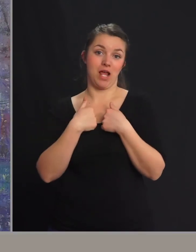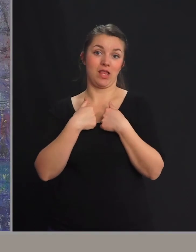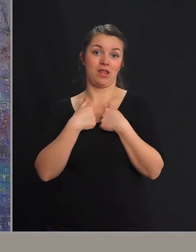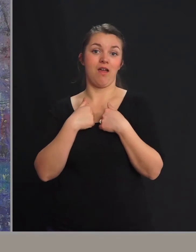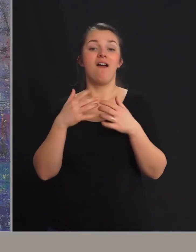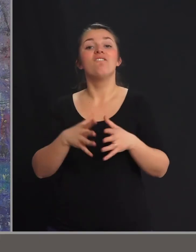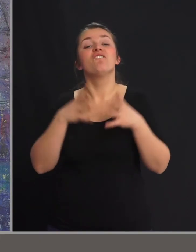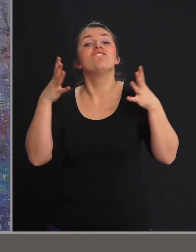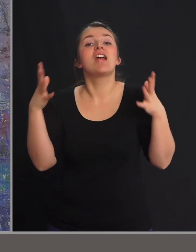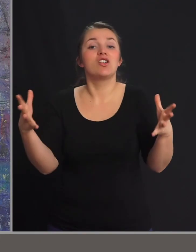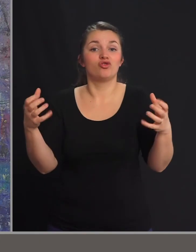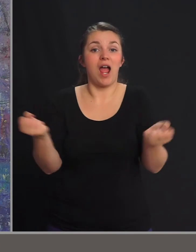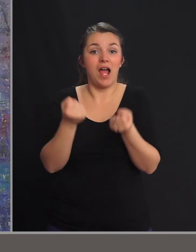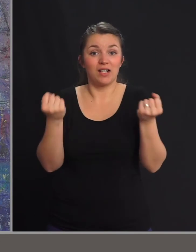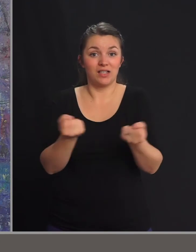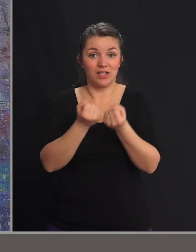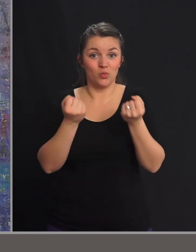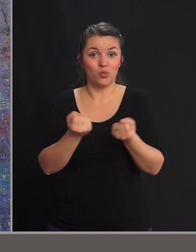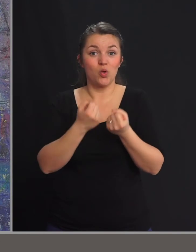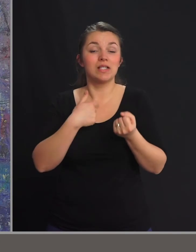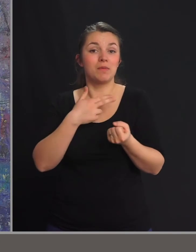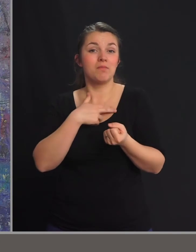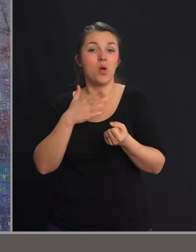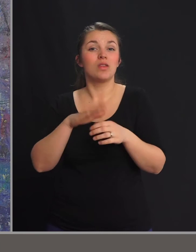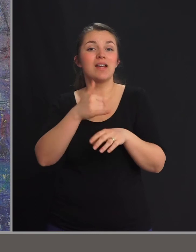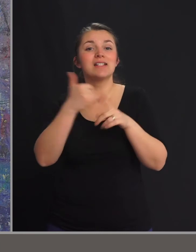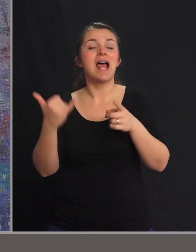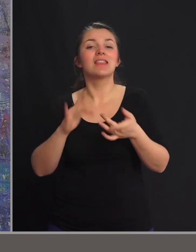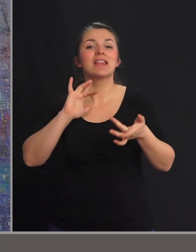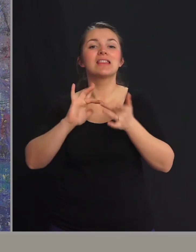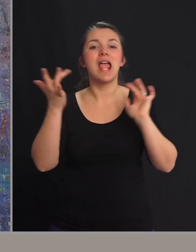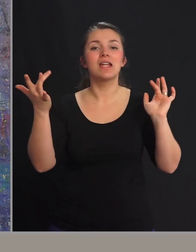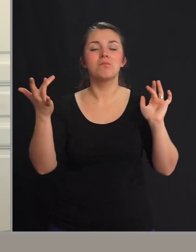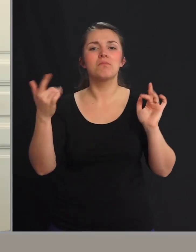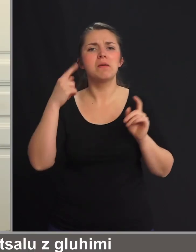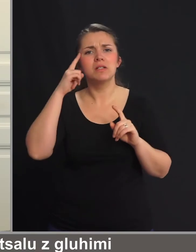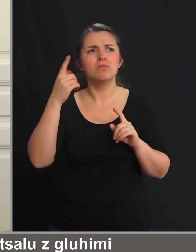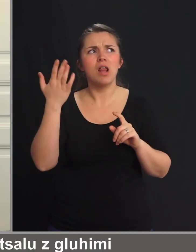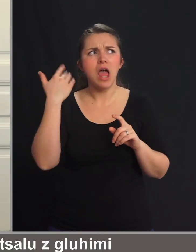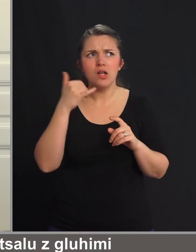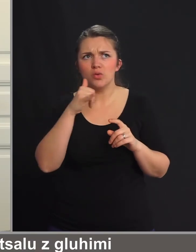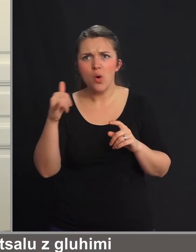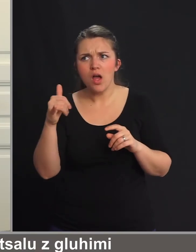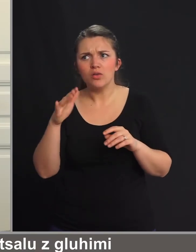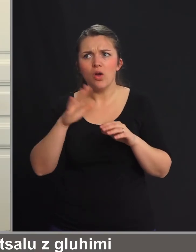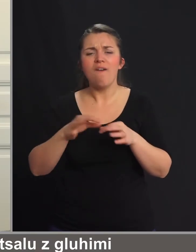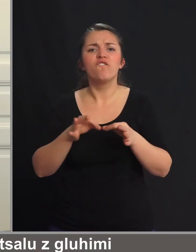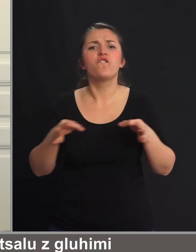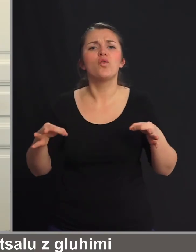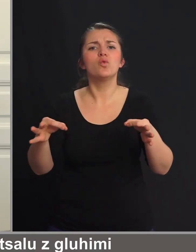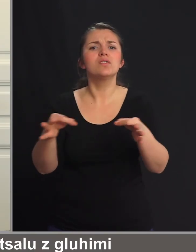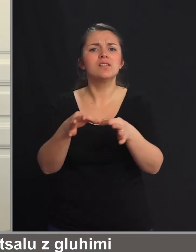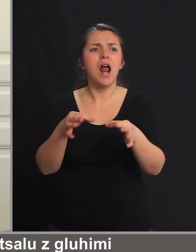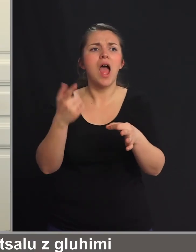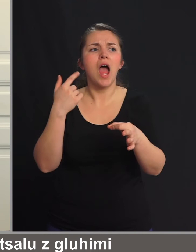mene. Večja aktivnost sem imel na zadnji tekmi, ne vem ali je bilo to lani, na